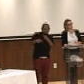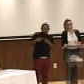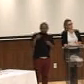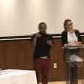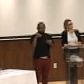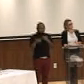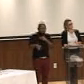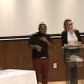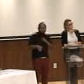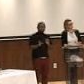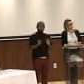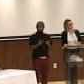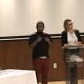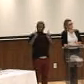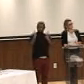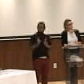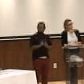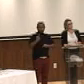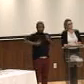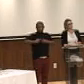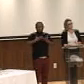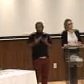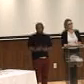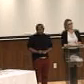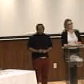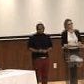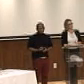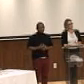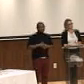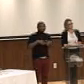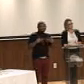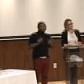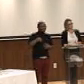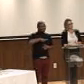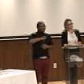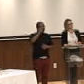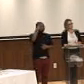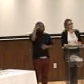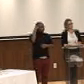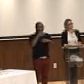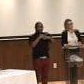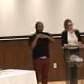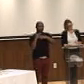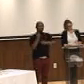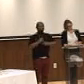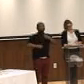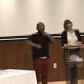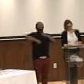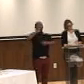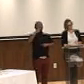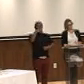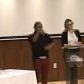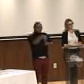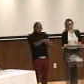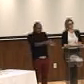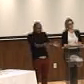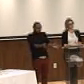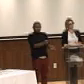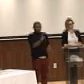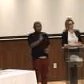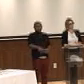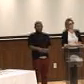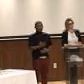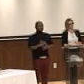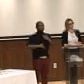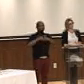concordo, mas daquele que diz é assim que eu quero. Então, o nosso entendimento é que democracia vai para muito além do voto. E na questão da eleição, a gente